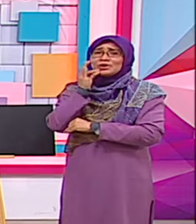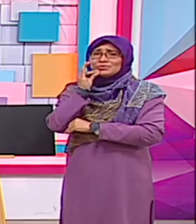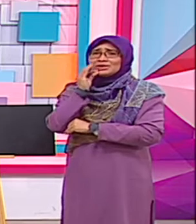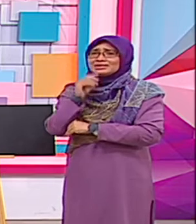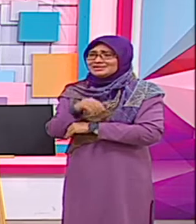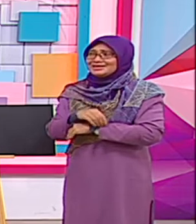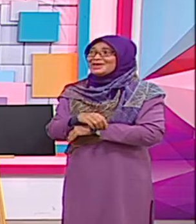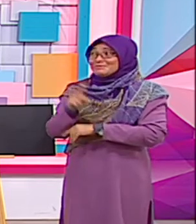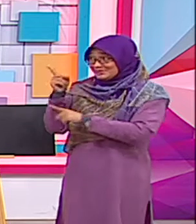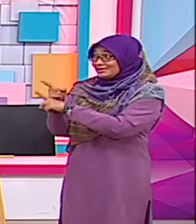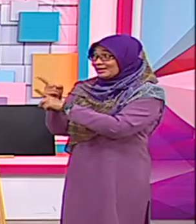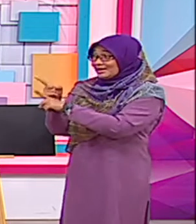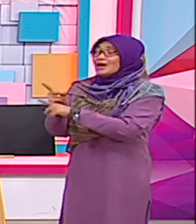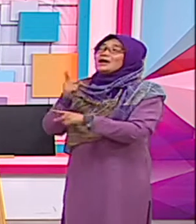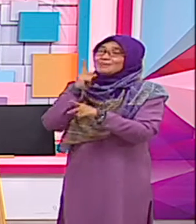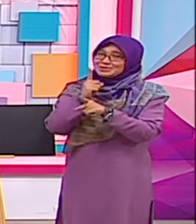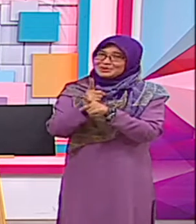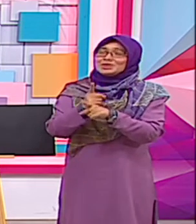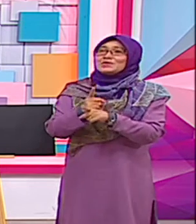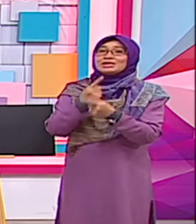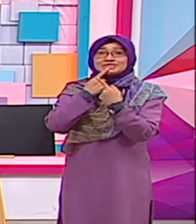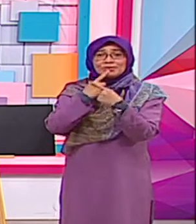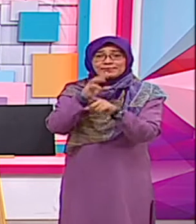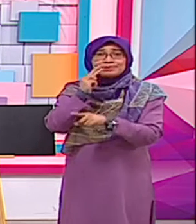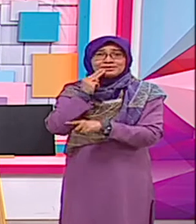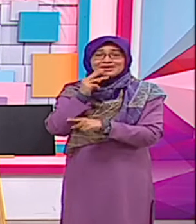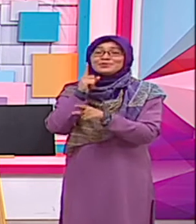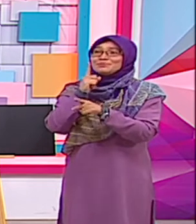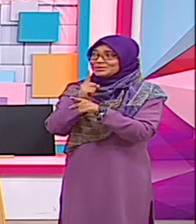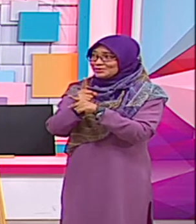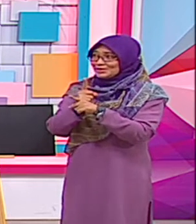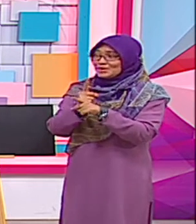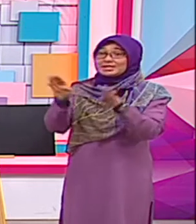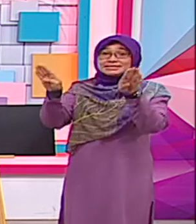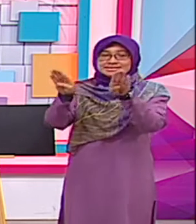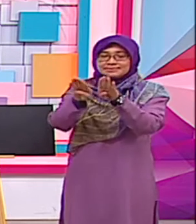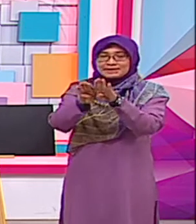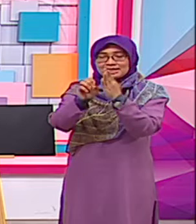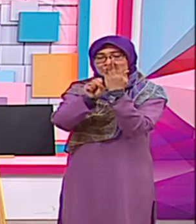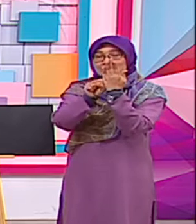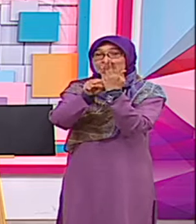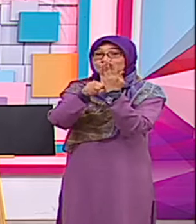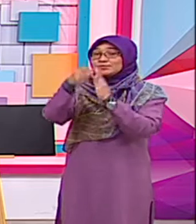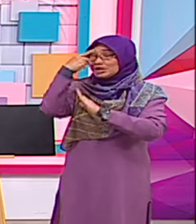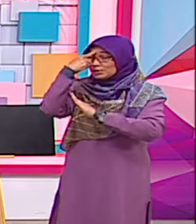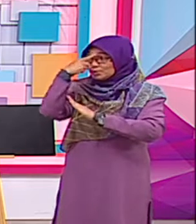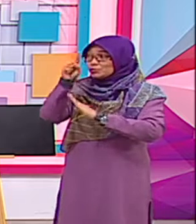buah-buah Tengah betul-betul Oke jawaban Mira pun betul oke sebagai sumber ataupun